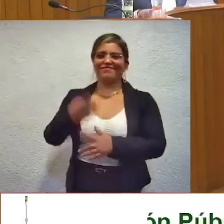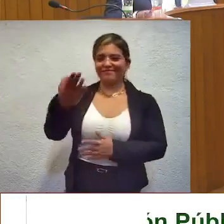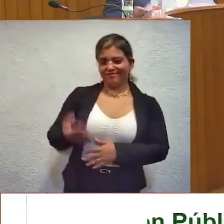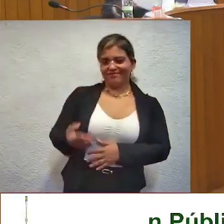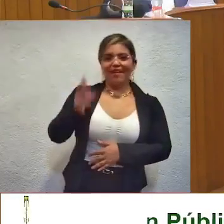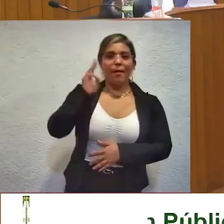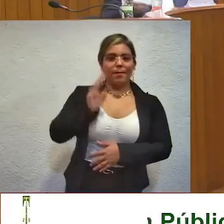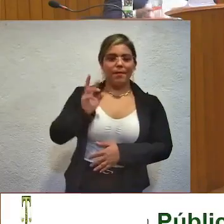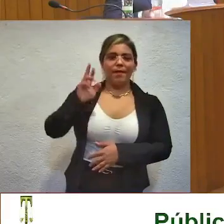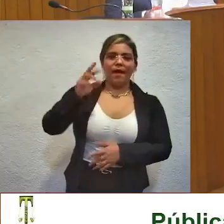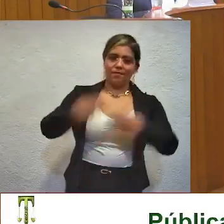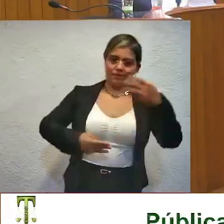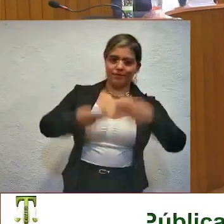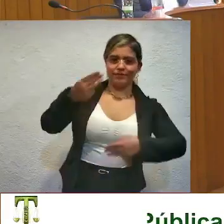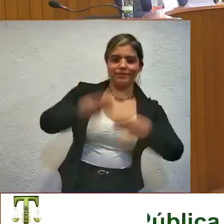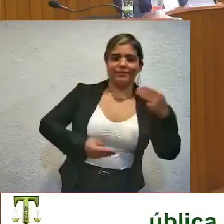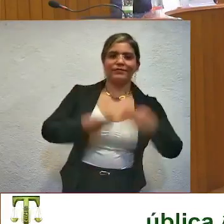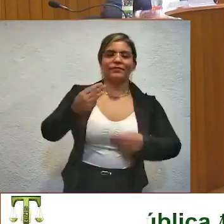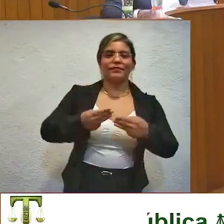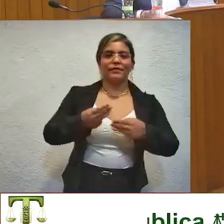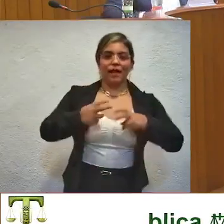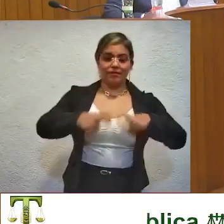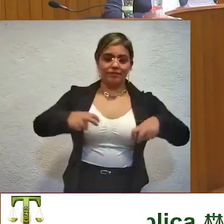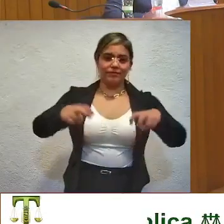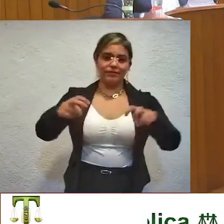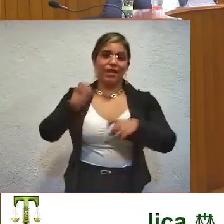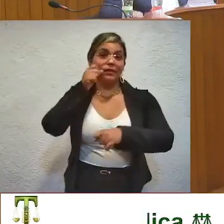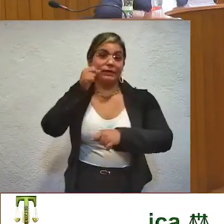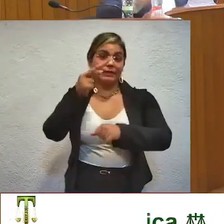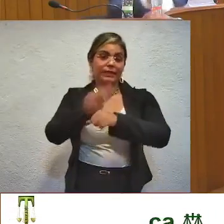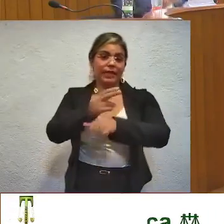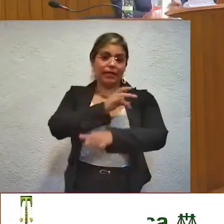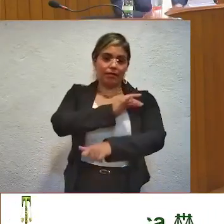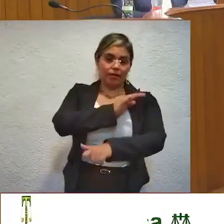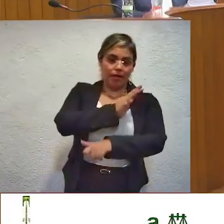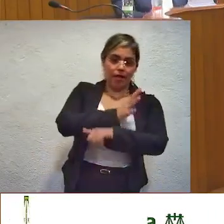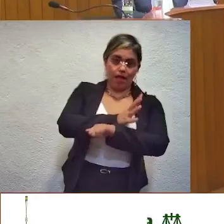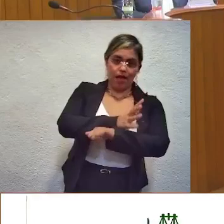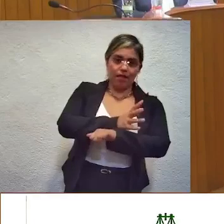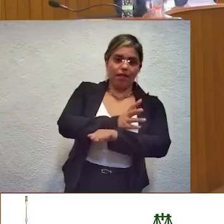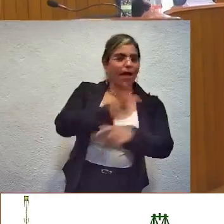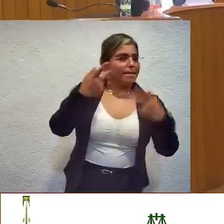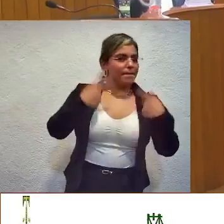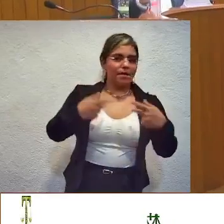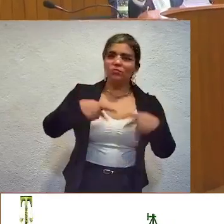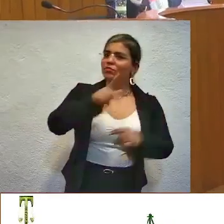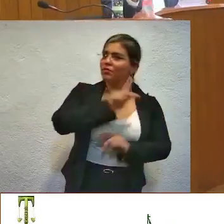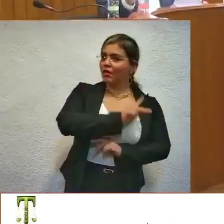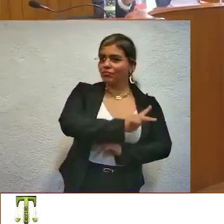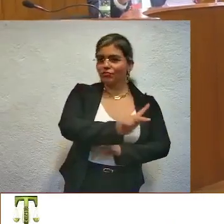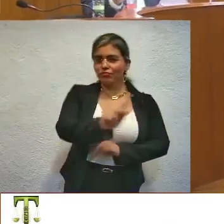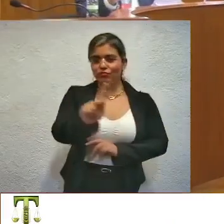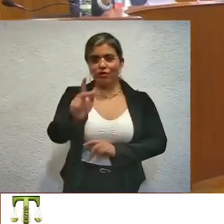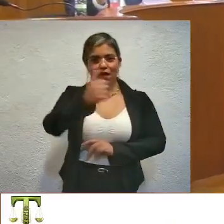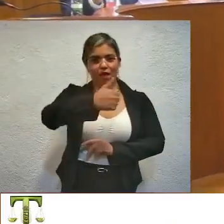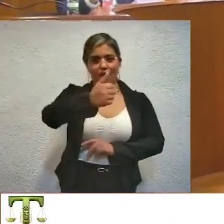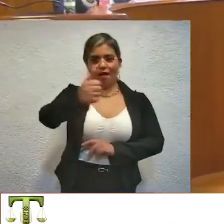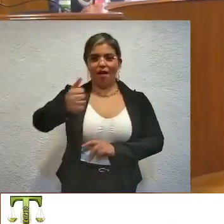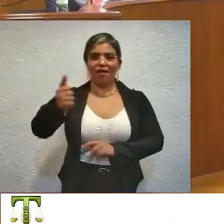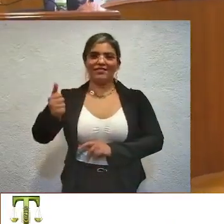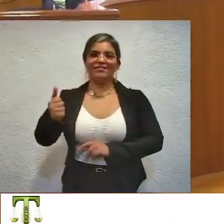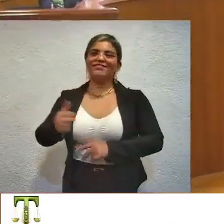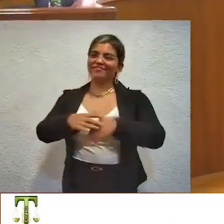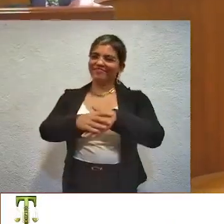y magistrados integrantes del Pleno, al secretario general y a todas y cada uno